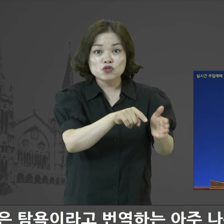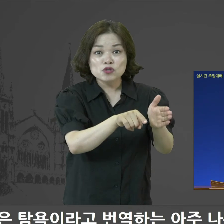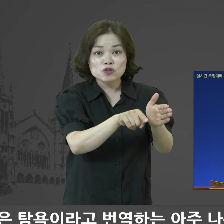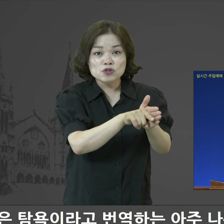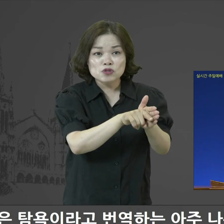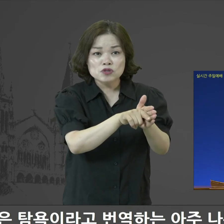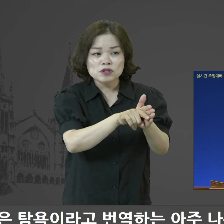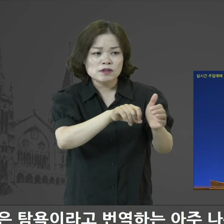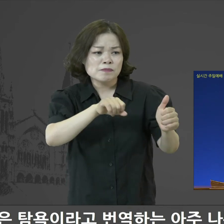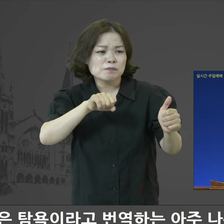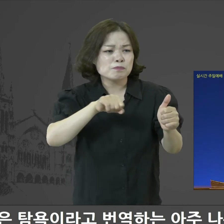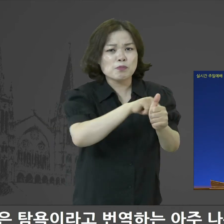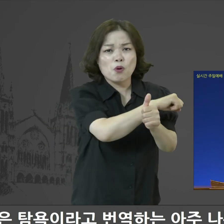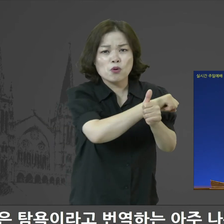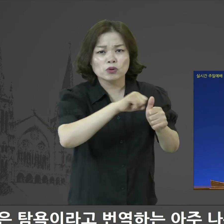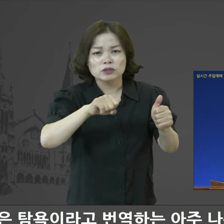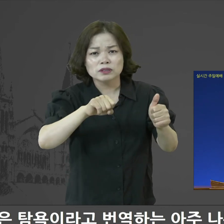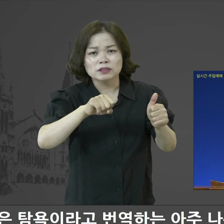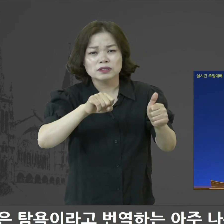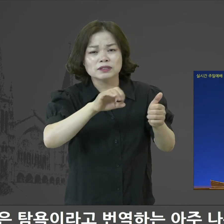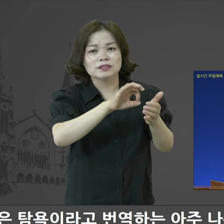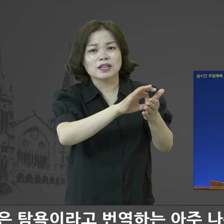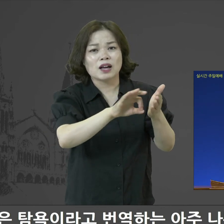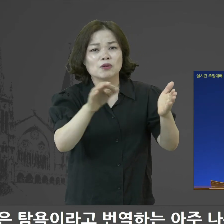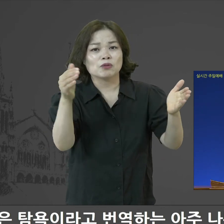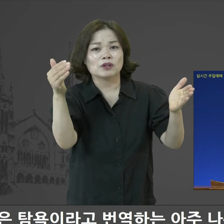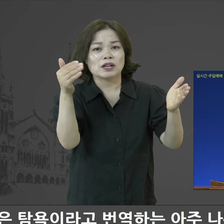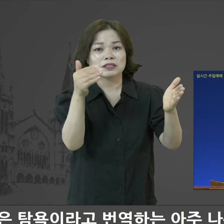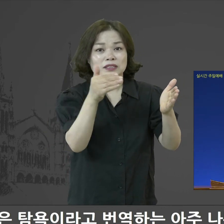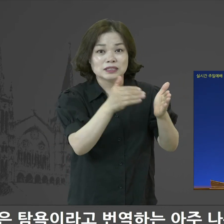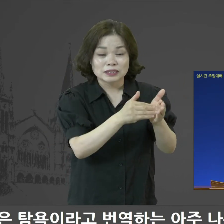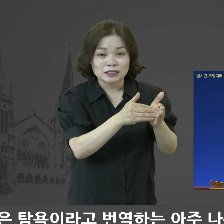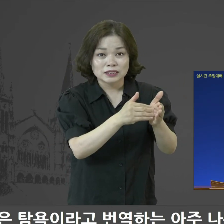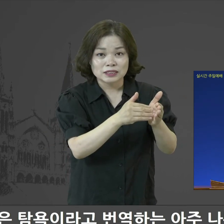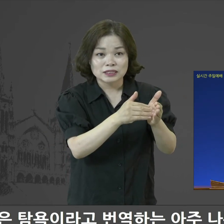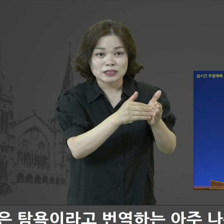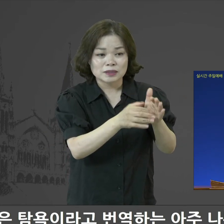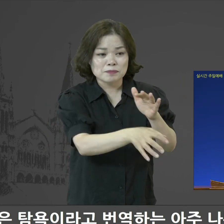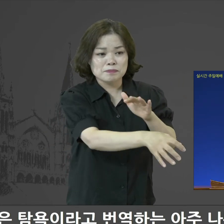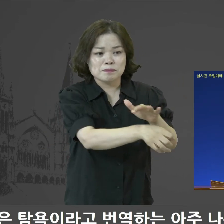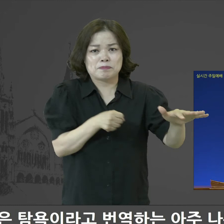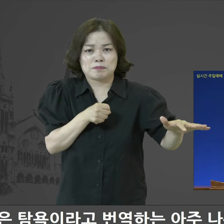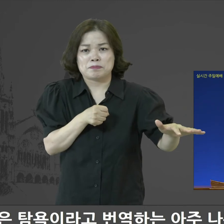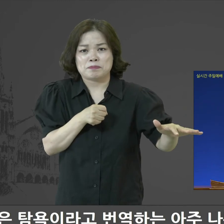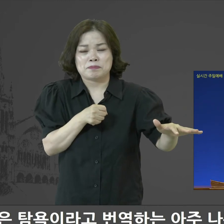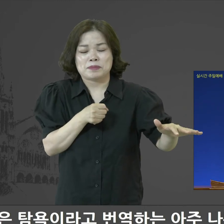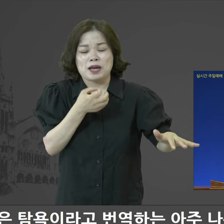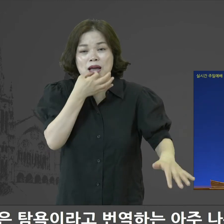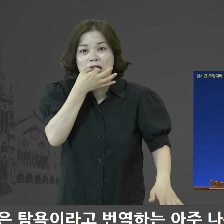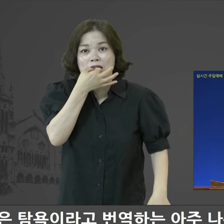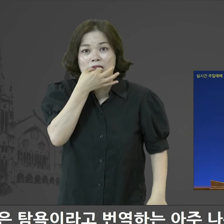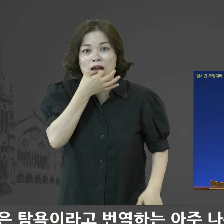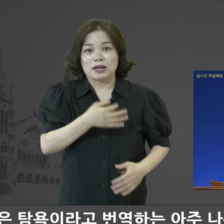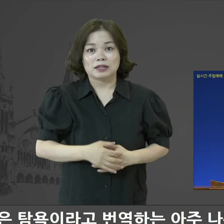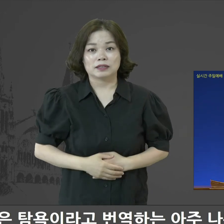위하여 폭력을 사용하기까지 하는 이 단계가 탐욕입니다.